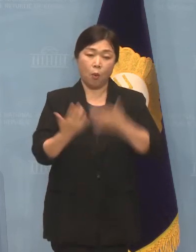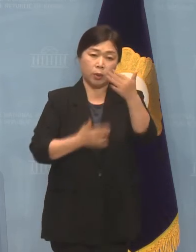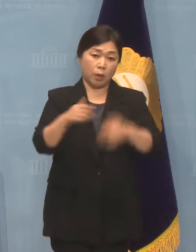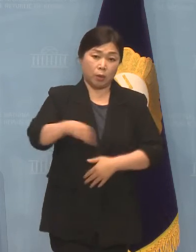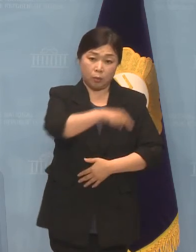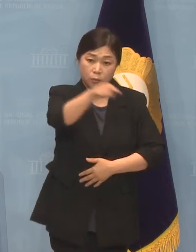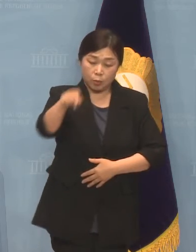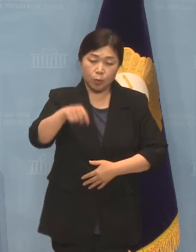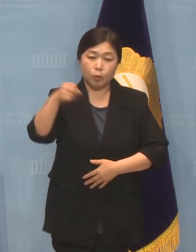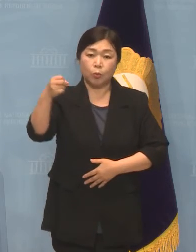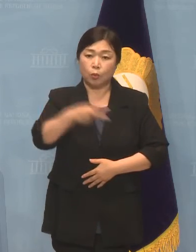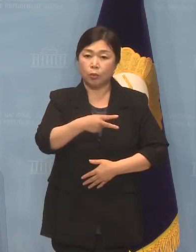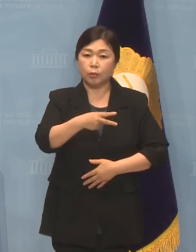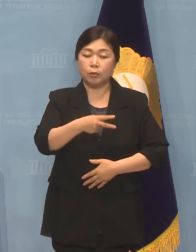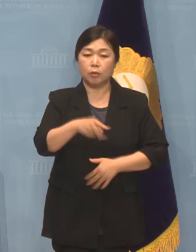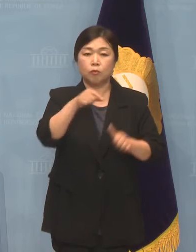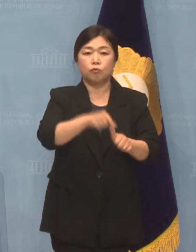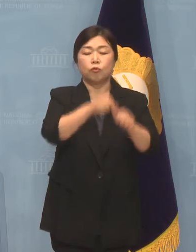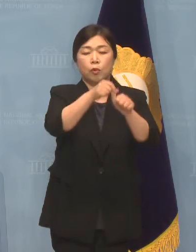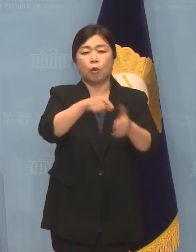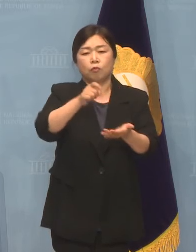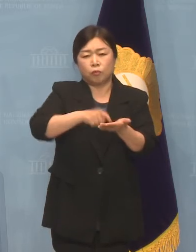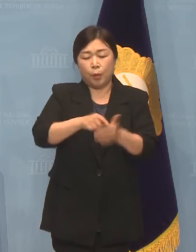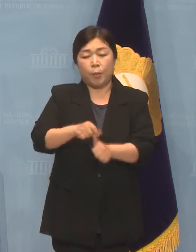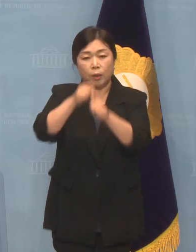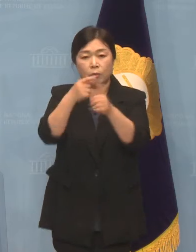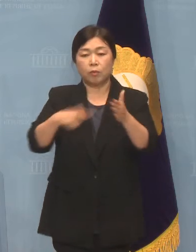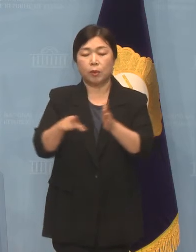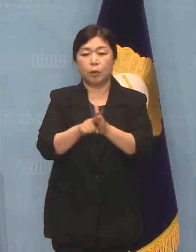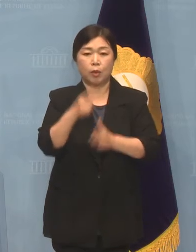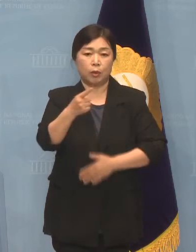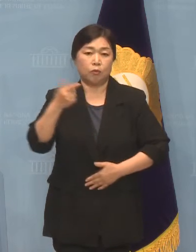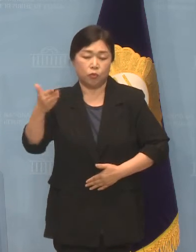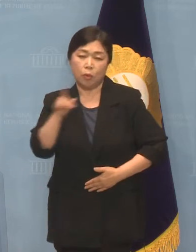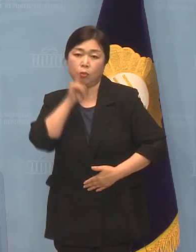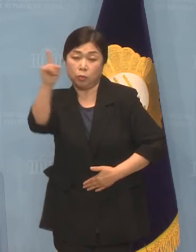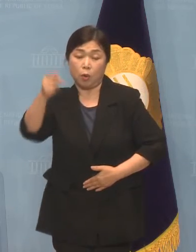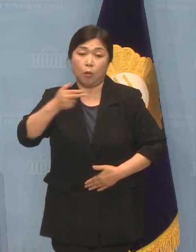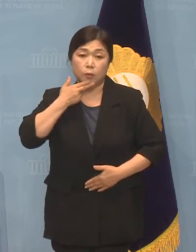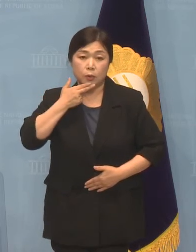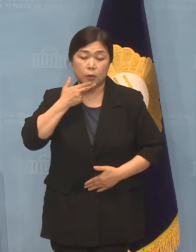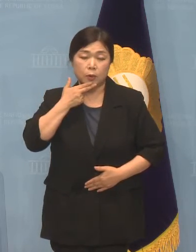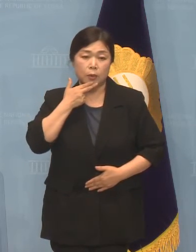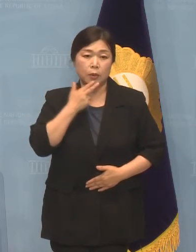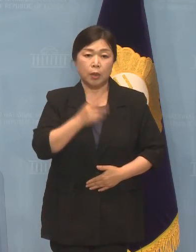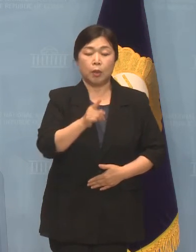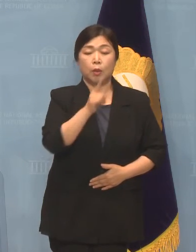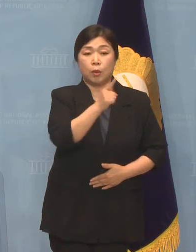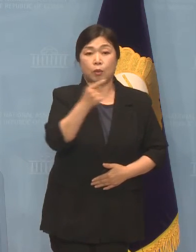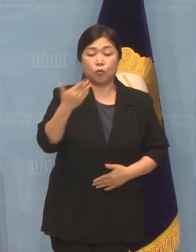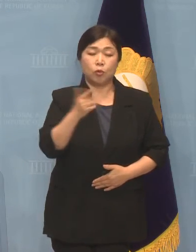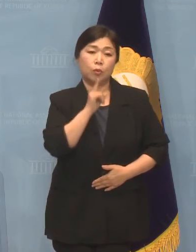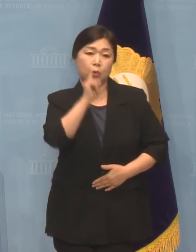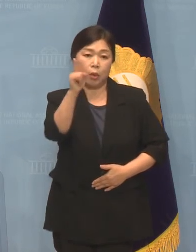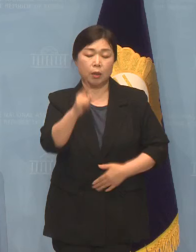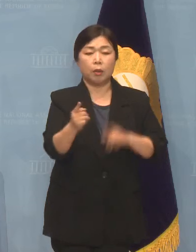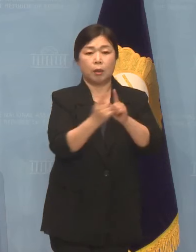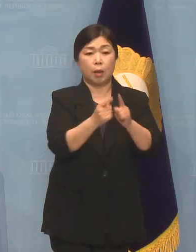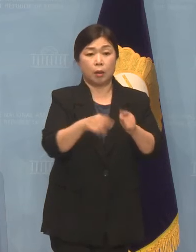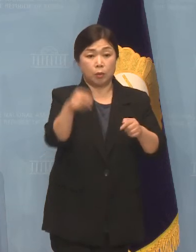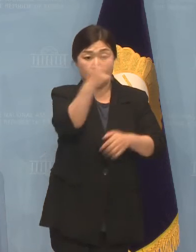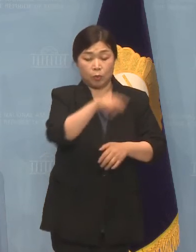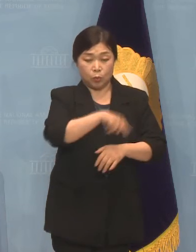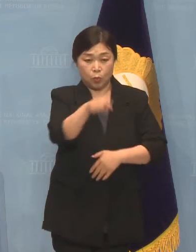화재 현장 또는 구조 구급이 필요한 상황을 소방기관에 알리지 않은 소방 대상물의 소유